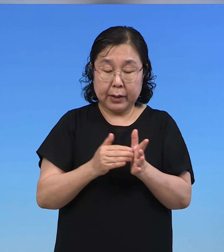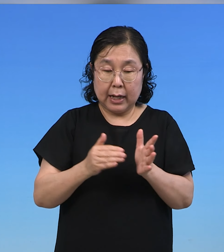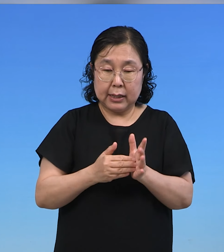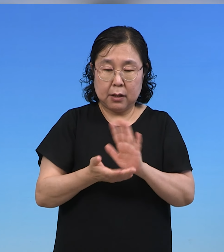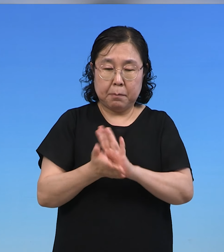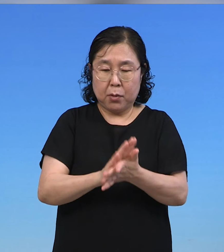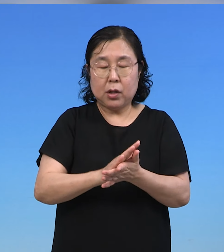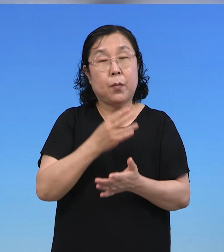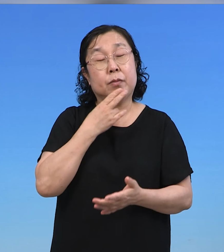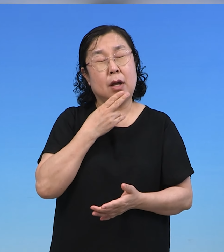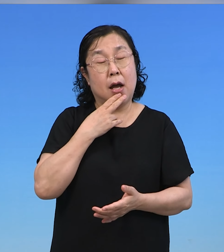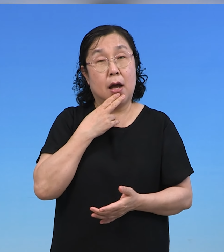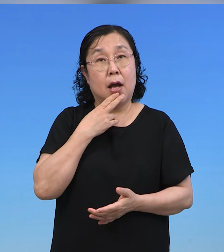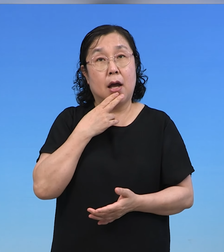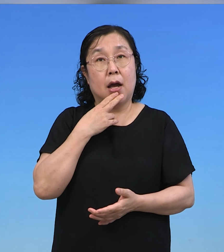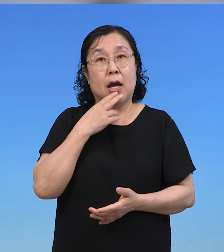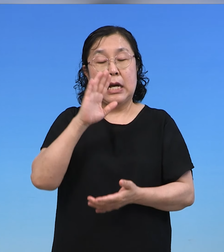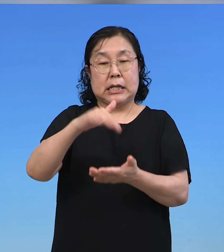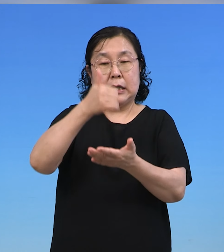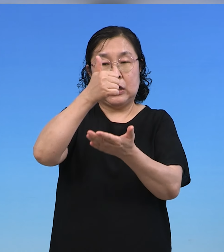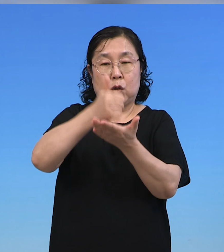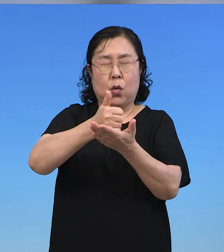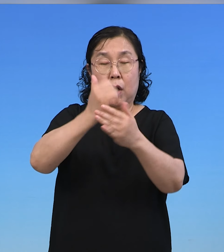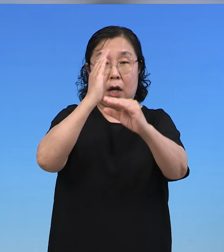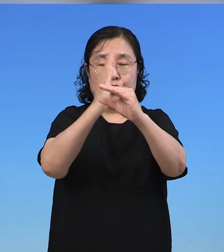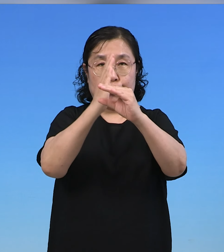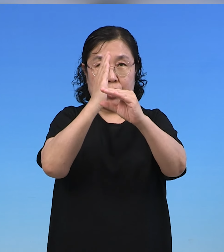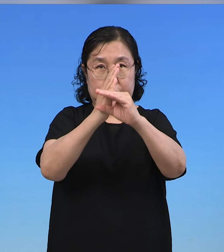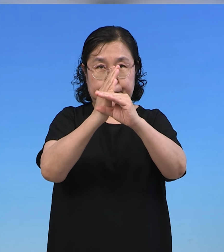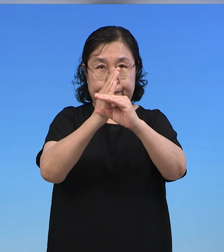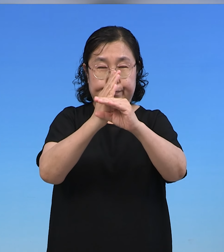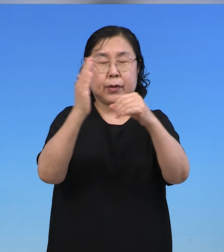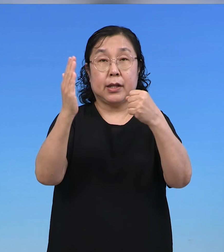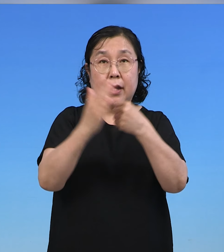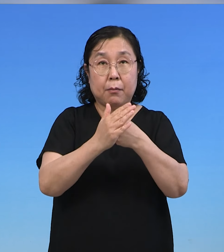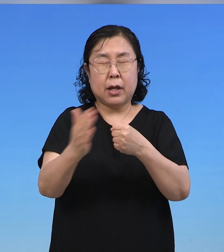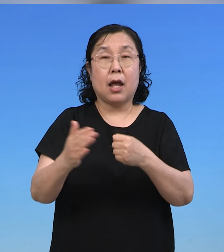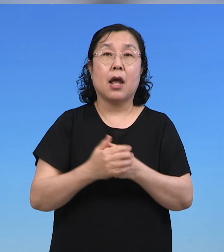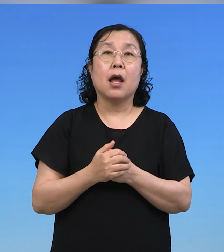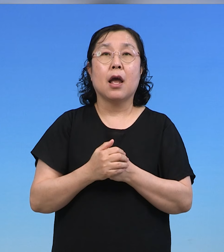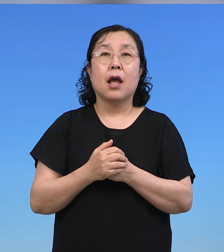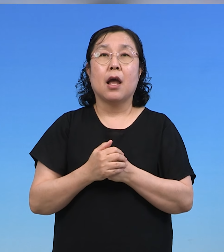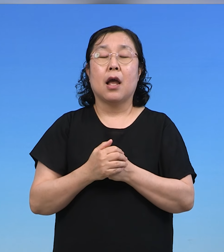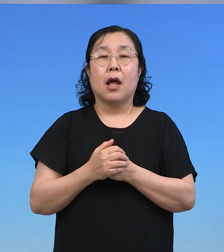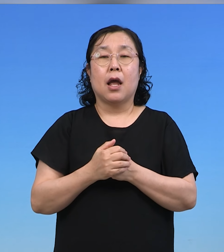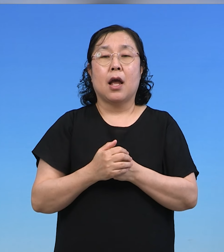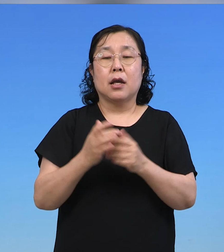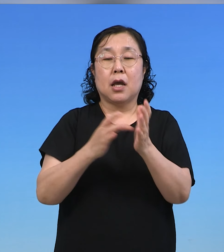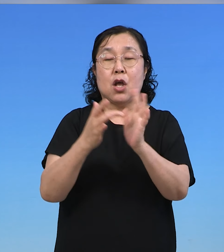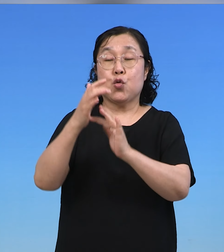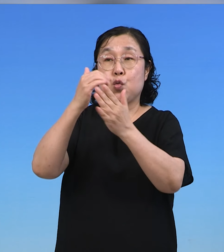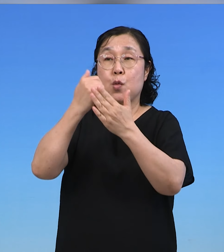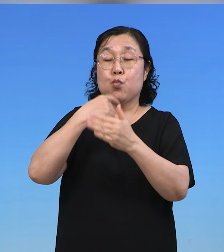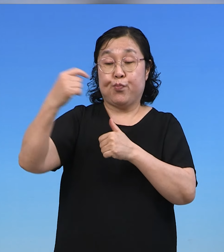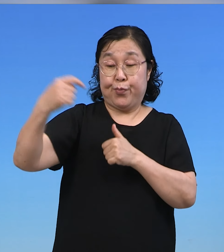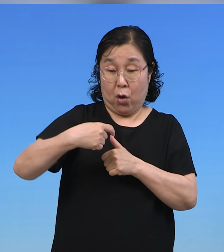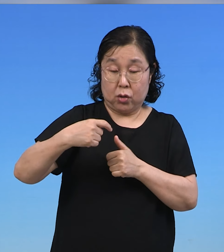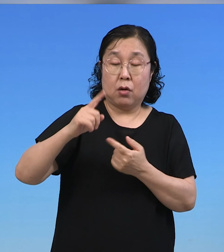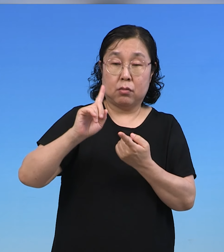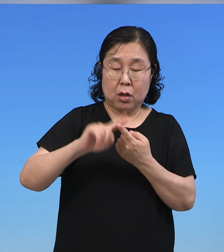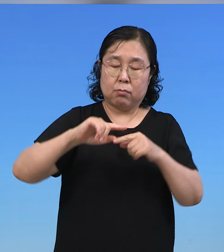어차피 교회는 그리스도가 이 중심을 쿡 잡아주시는 교회이기 때문에 그냥 시키는 대로 순종하면서